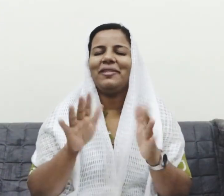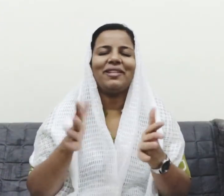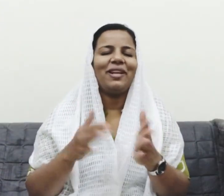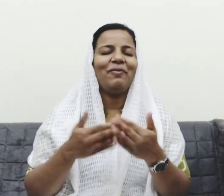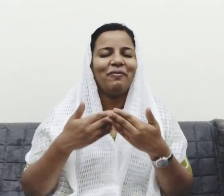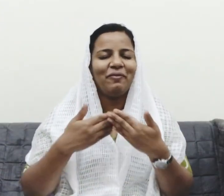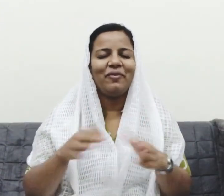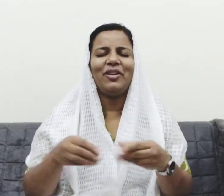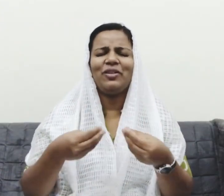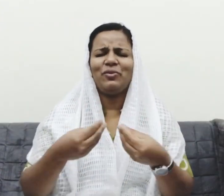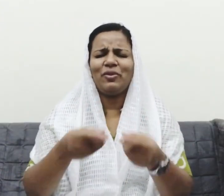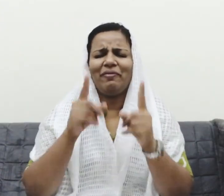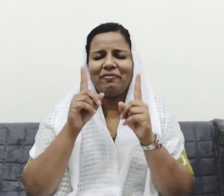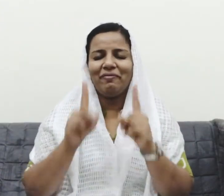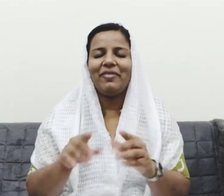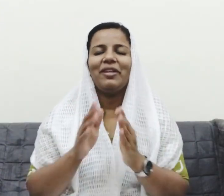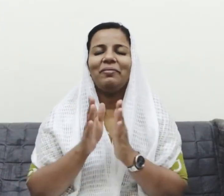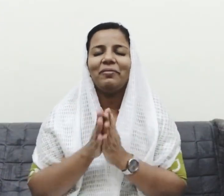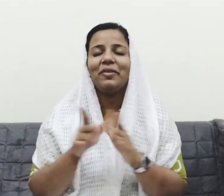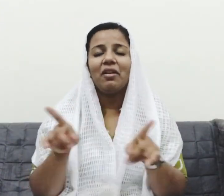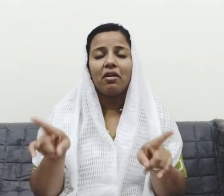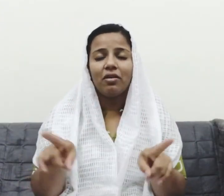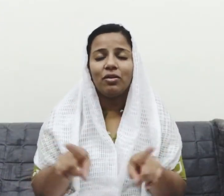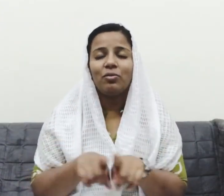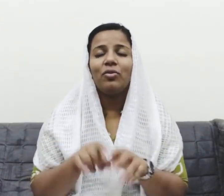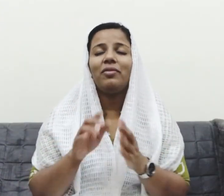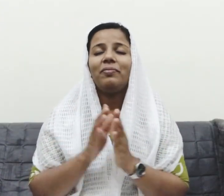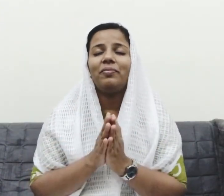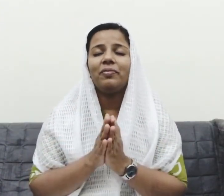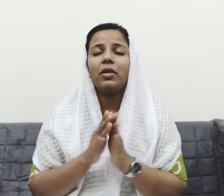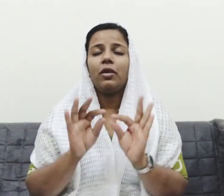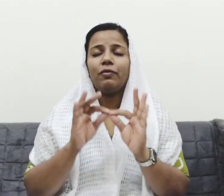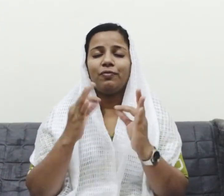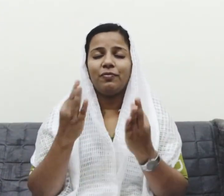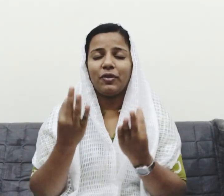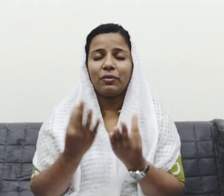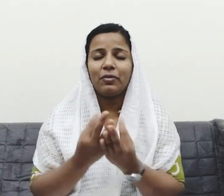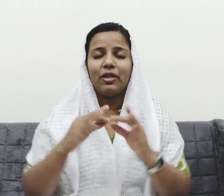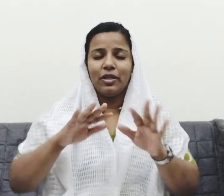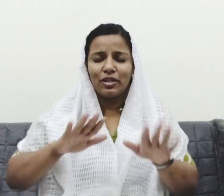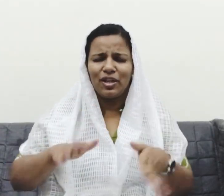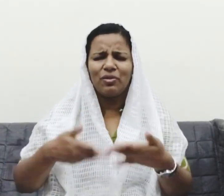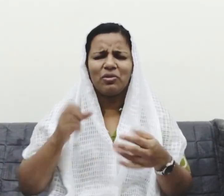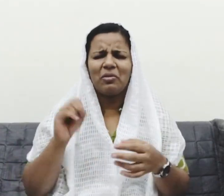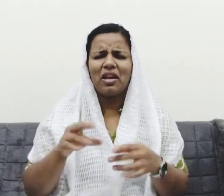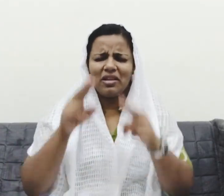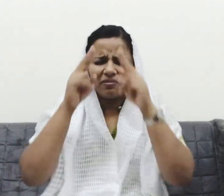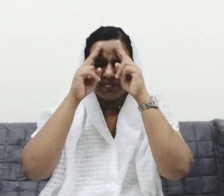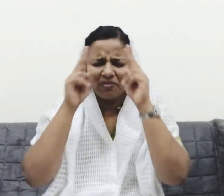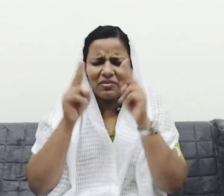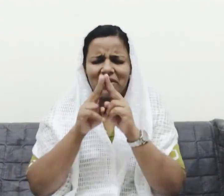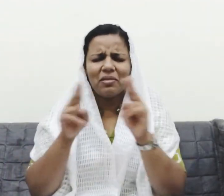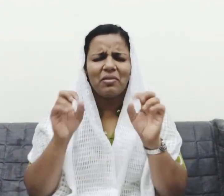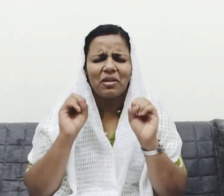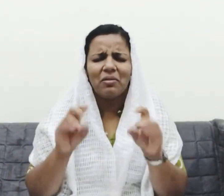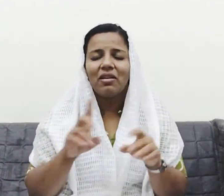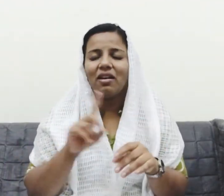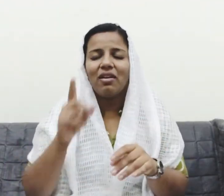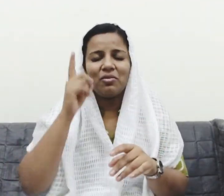നാമത്തിൽ വഴികൾ തുറന്നു വരട്ടെ. അതുപോലെ കർത്താവേ, കുടുംബജീവിതത്തിൽ അമേൻ സന്തോഷമില്ലാതെ സമാധാനമില്ലാതെ ഇരിക്കുന്ന പ്രിയപ്പെട്ടവർക്ക്